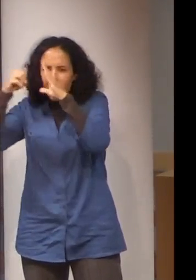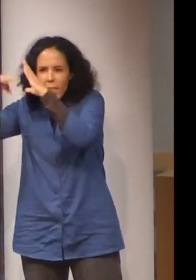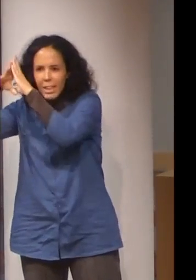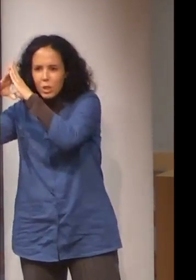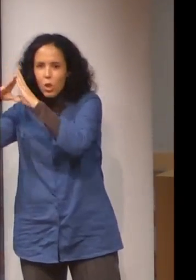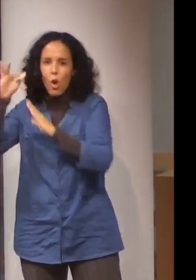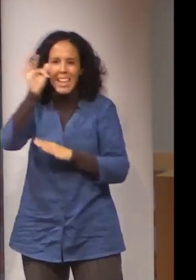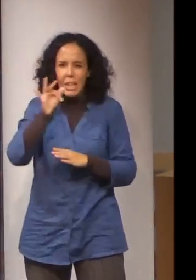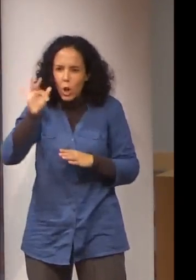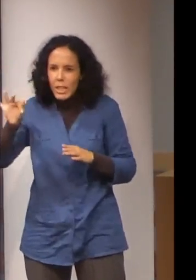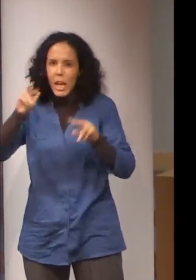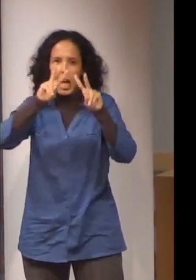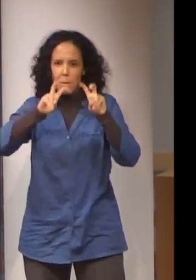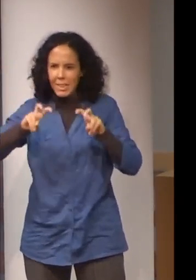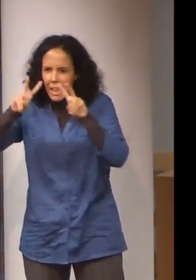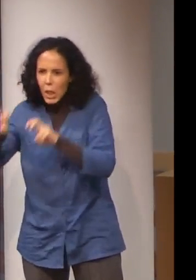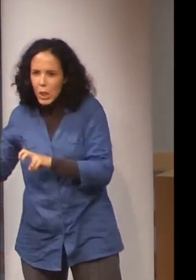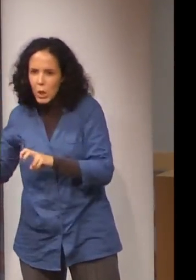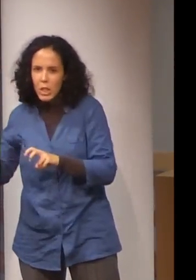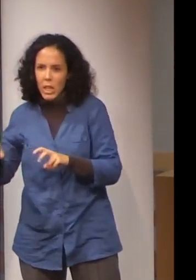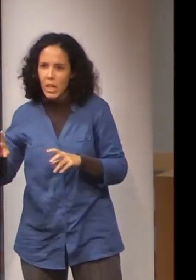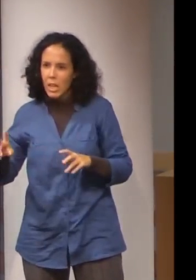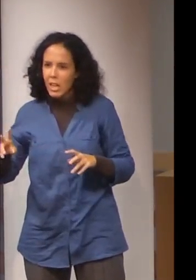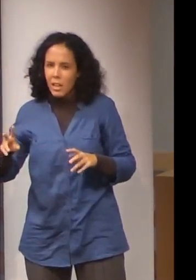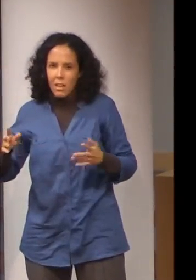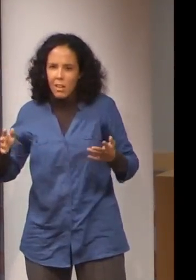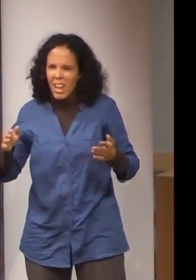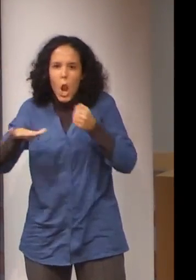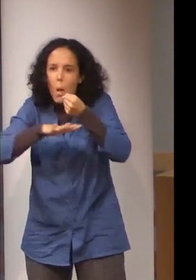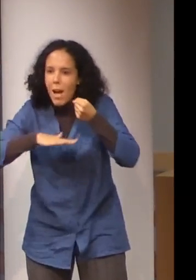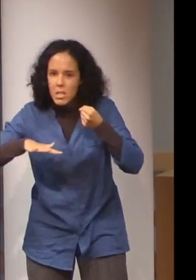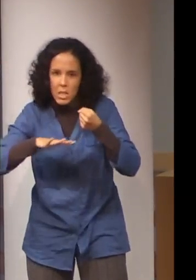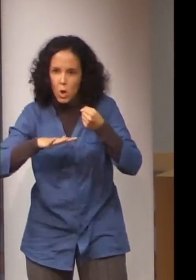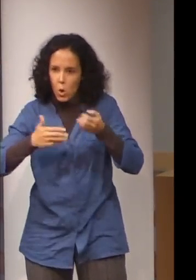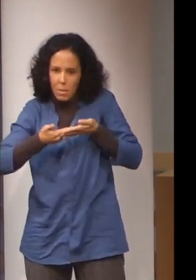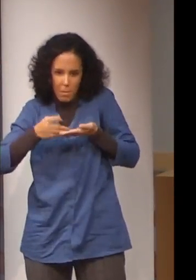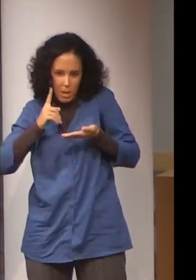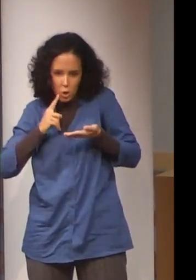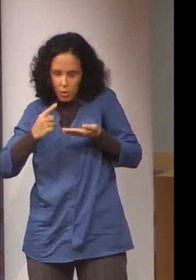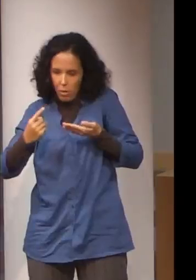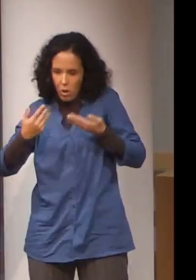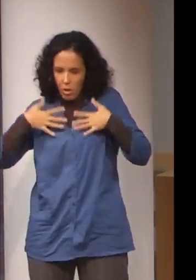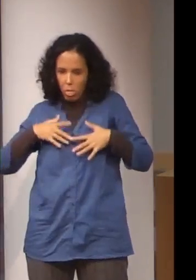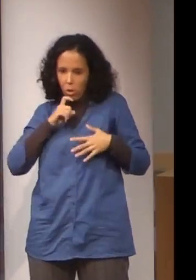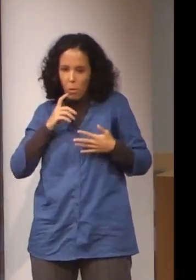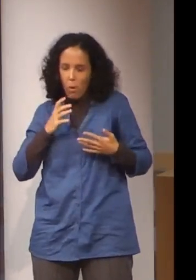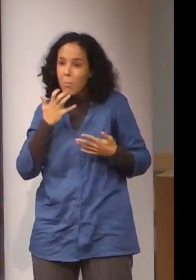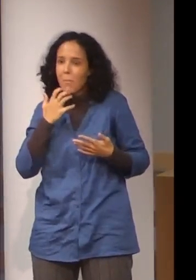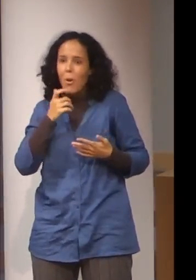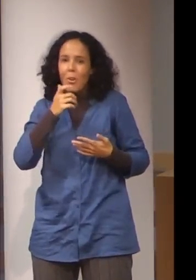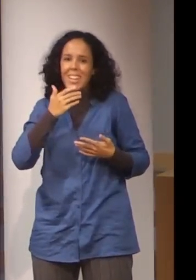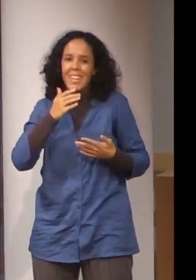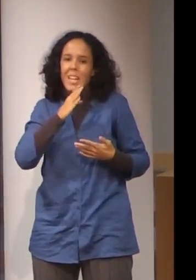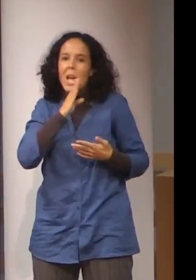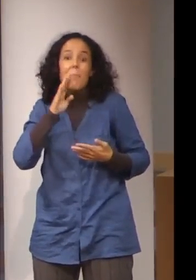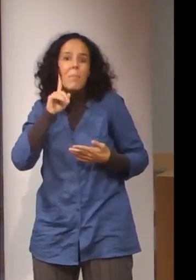Yo cuando lo vi, los conceptos, las teorías, las investigaciones, todo lo